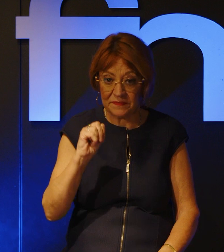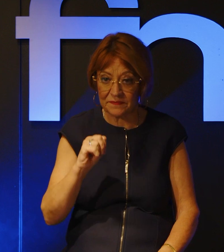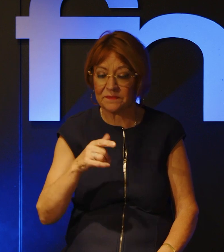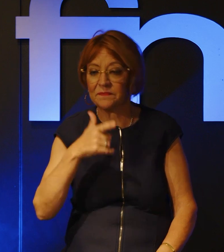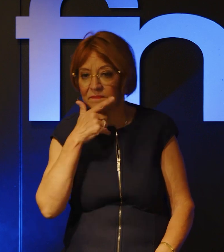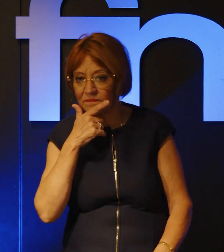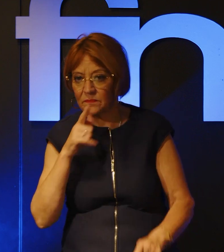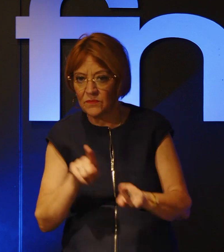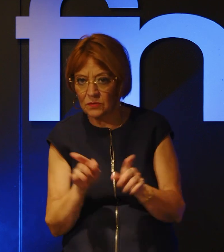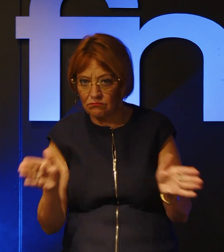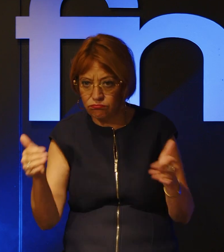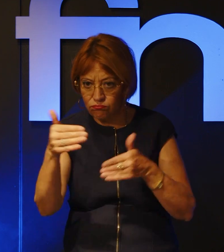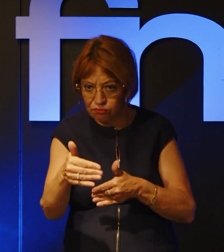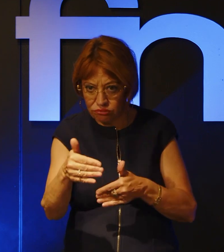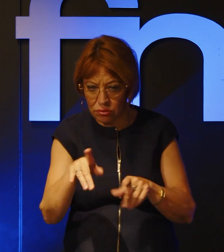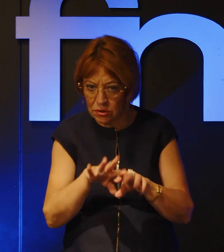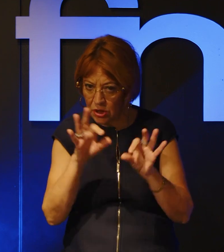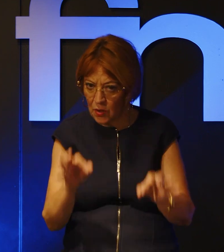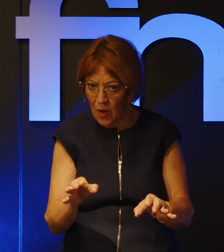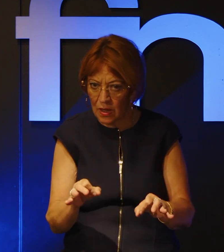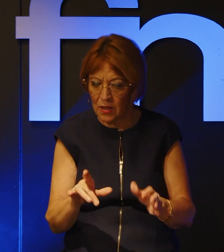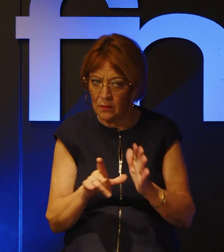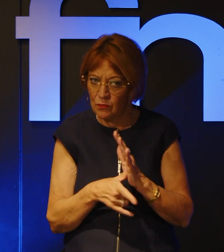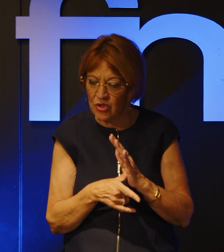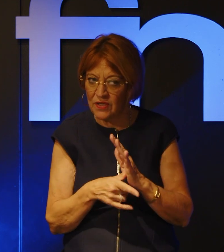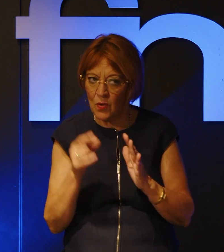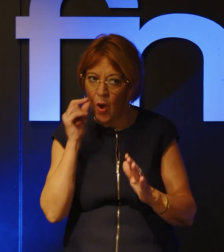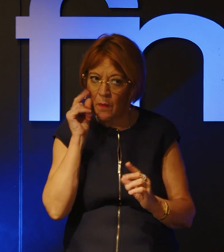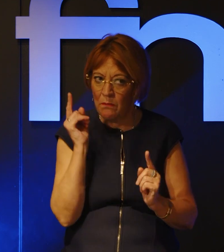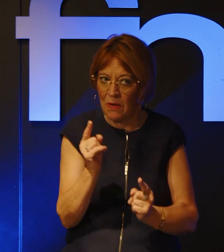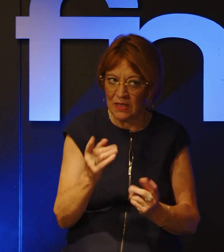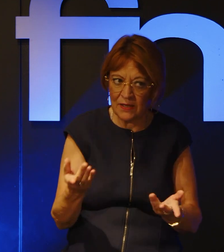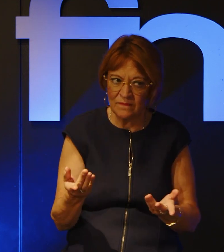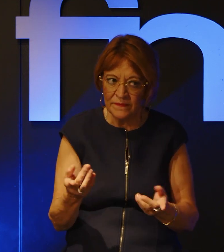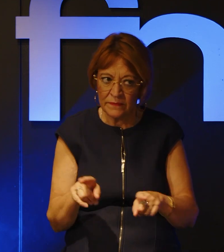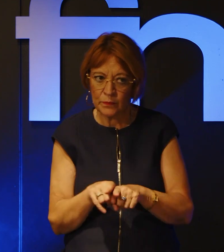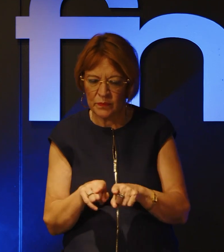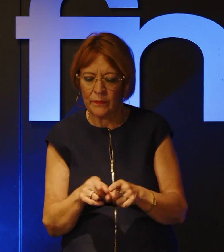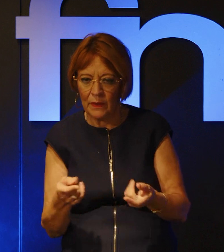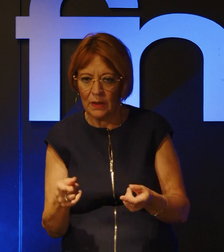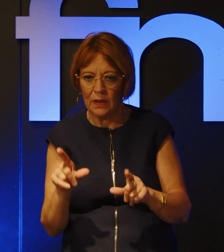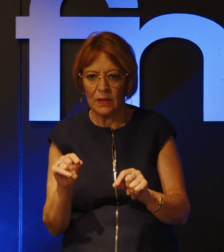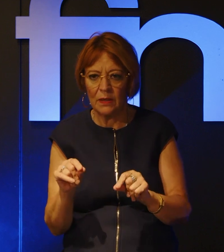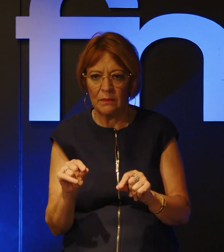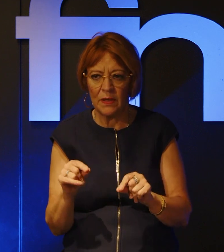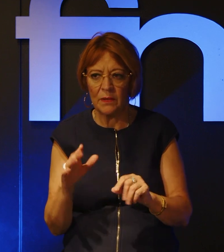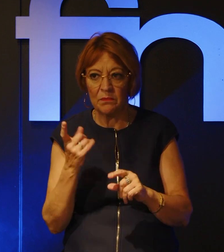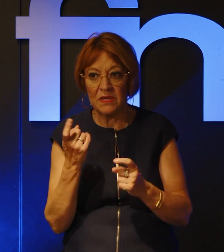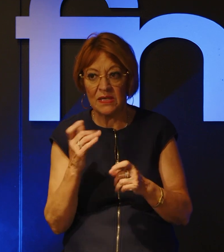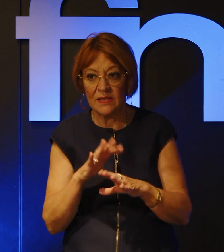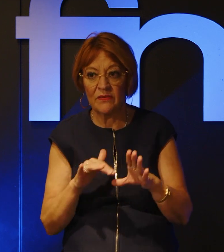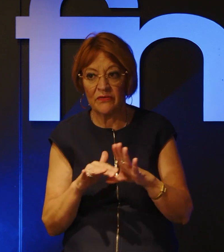estão encurralados também no processo patriarcal Ok portanto também temos que fazer